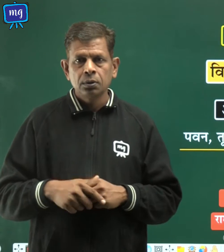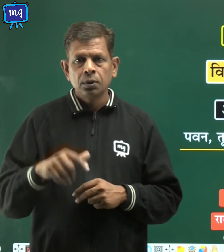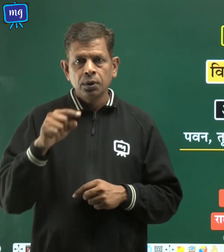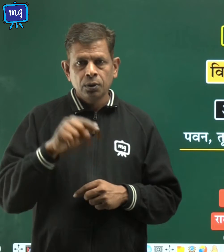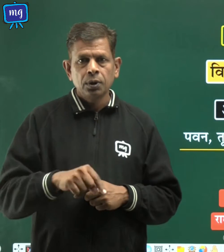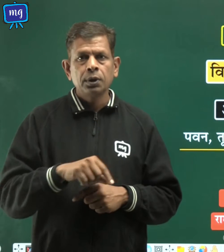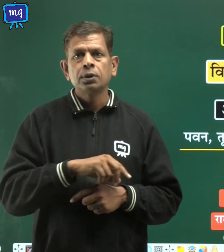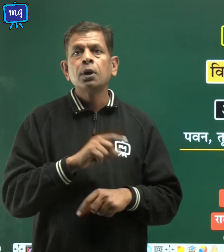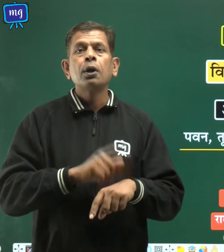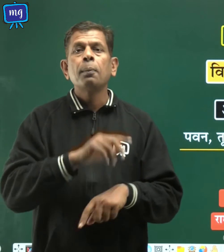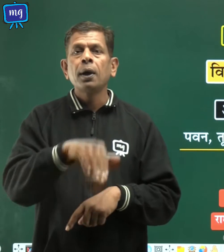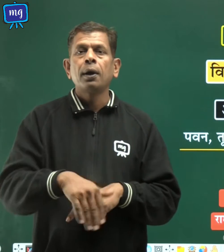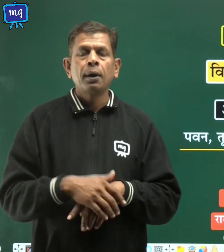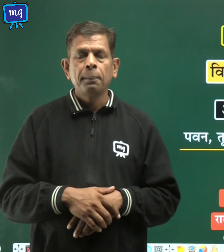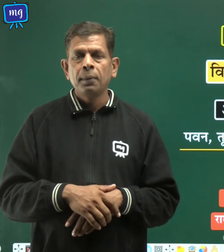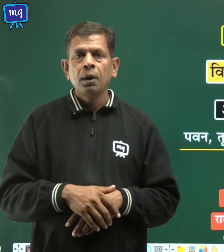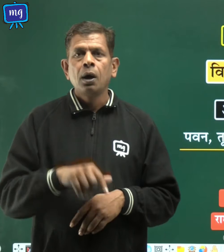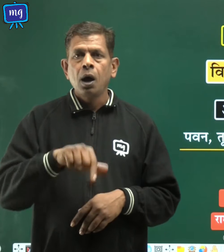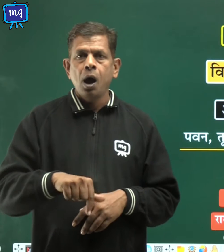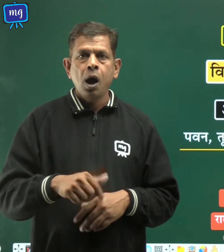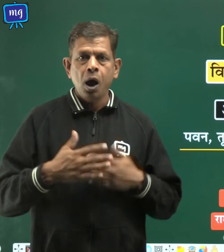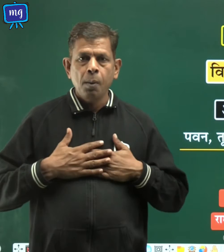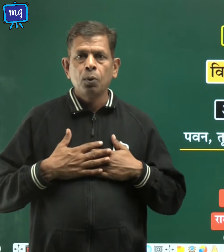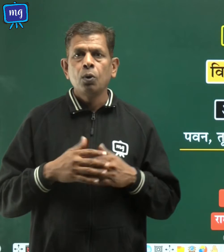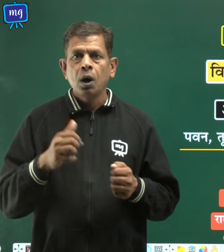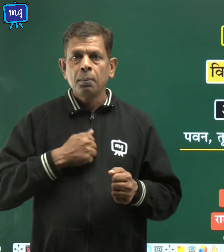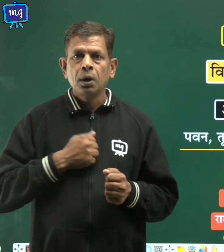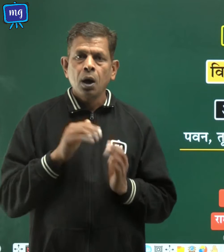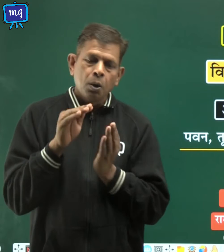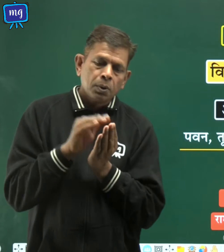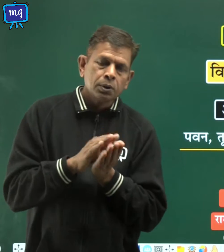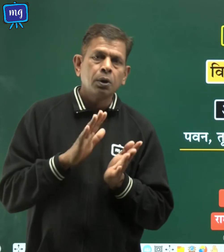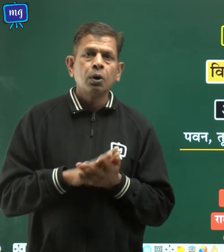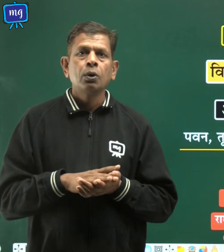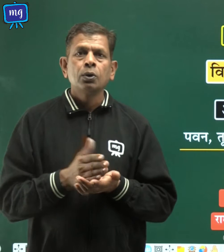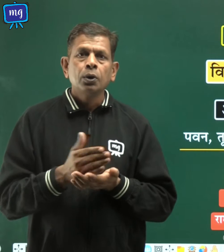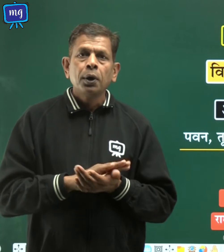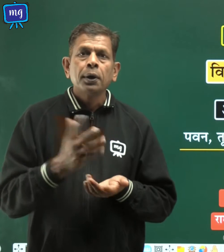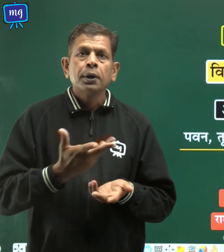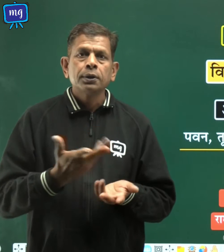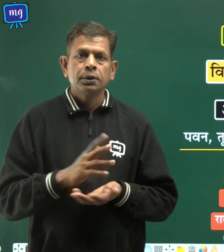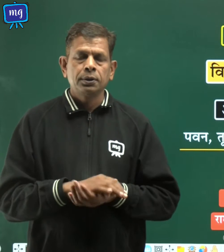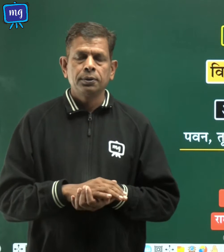और इस समय हमें अपना बचाव कैसे करना चाहिए।